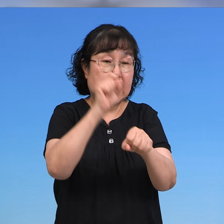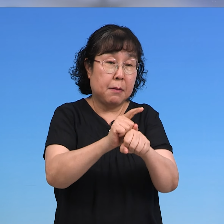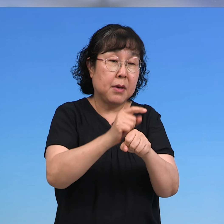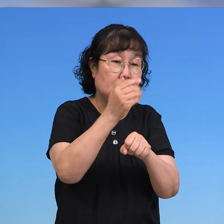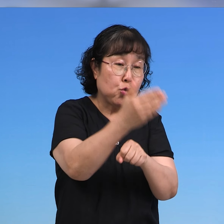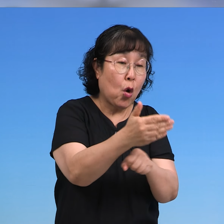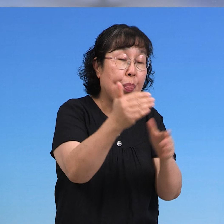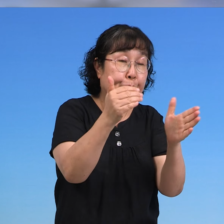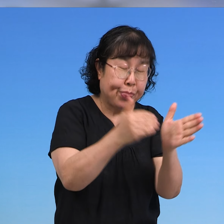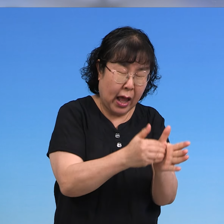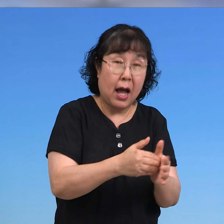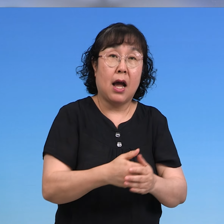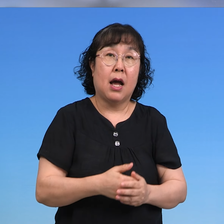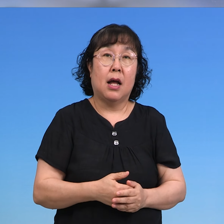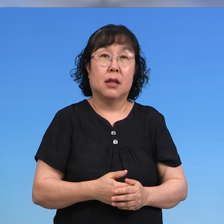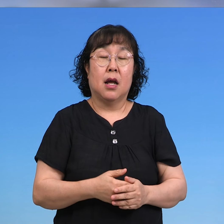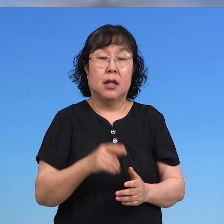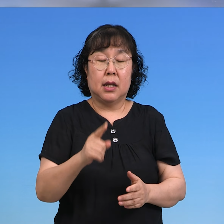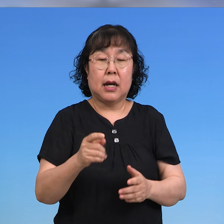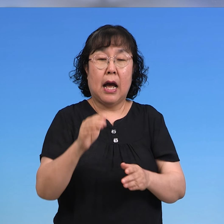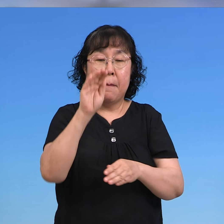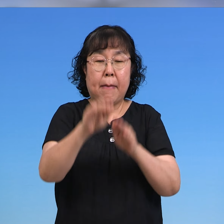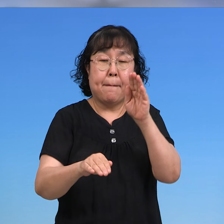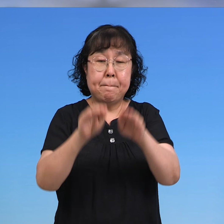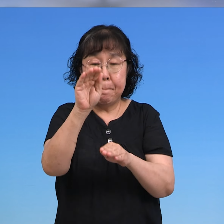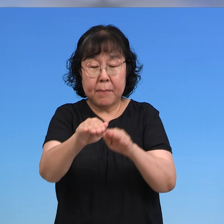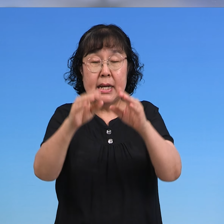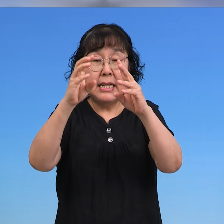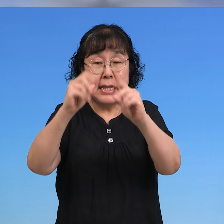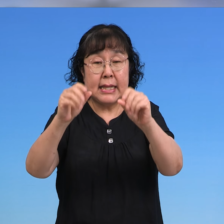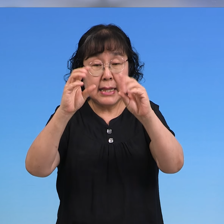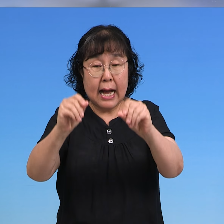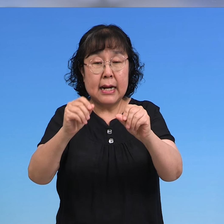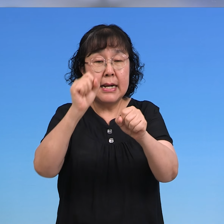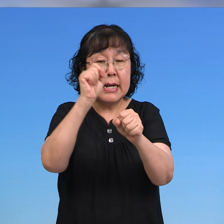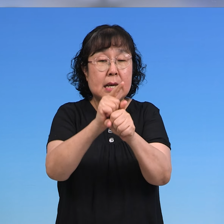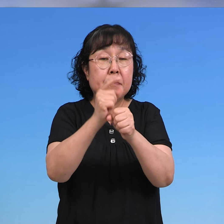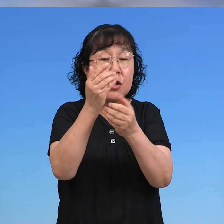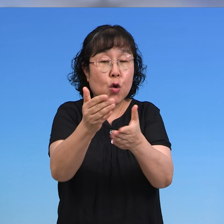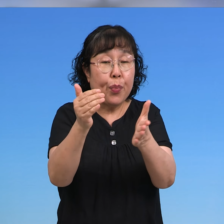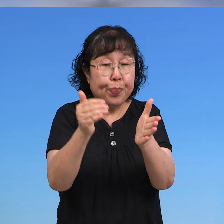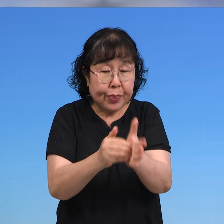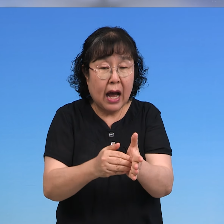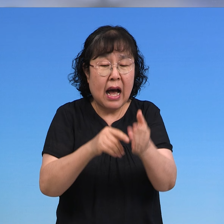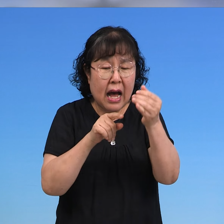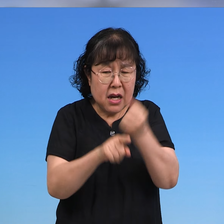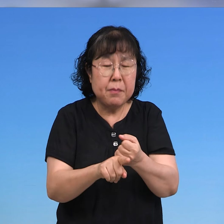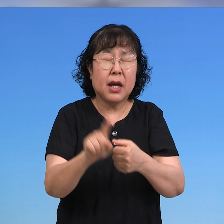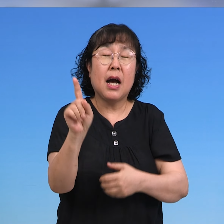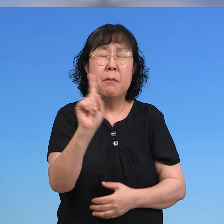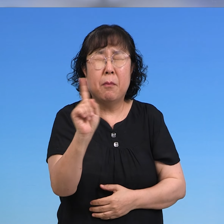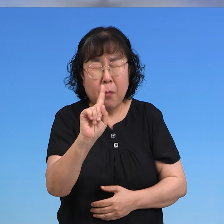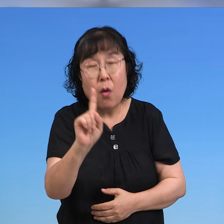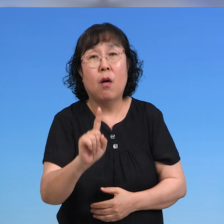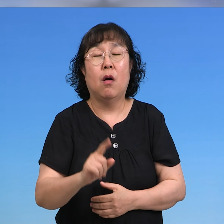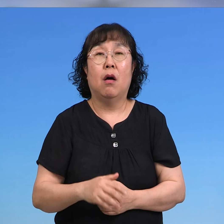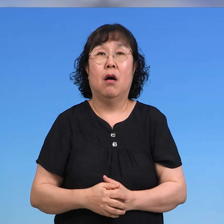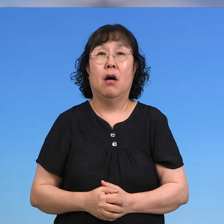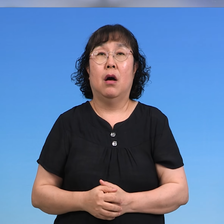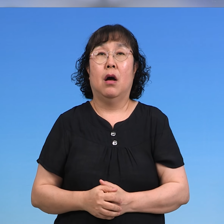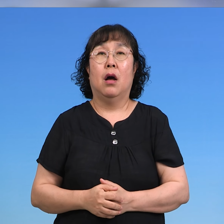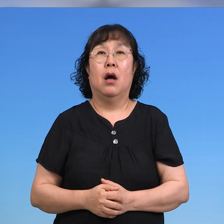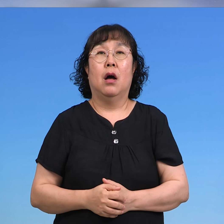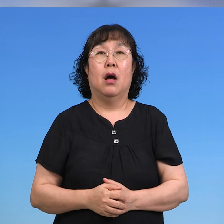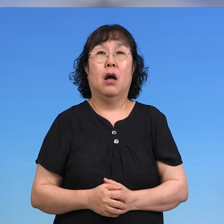네가 밟는 땅을 내가 이미 주었다. 이게 뭘 말하는 거예요? 그 말씀이 우리가 믿음